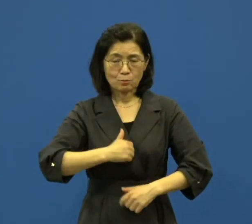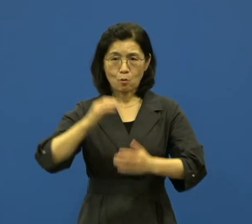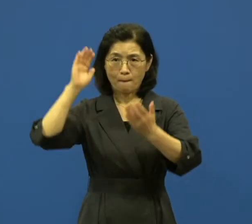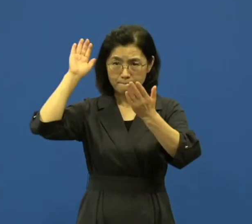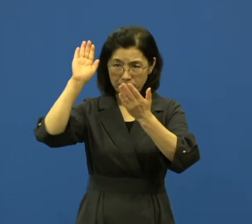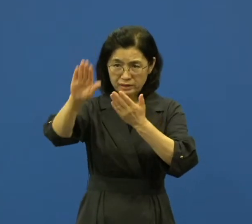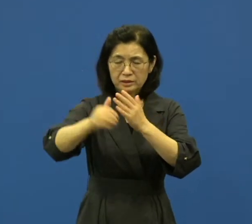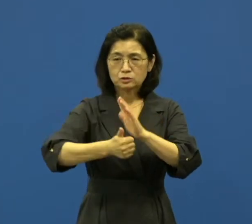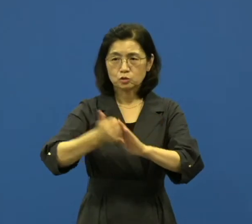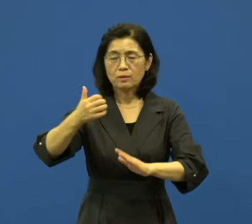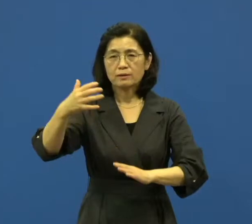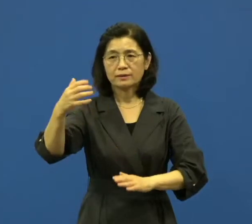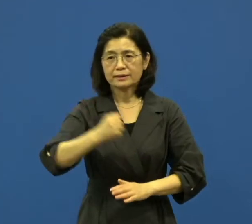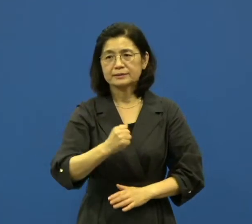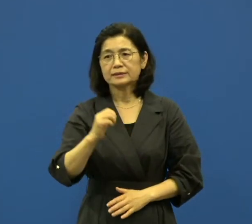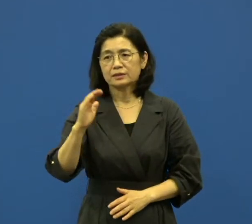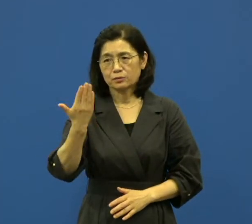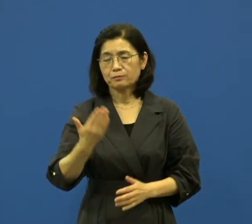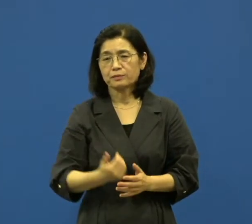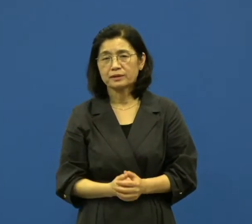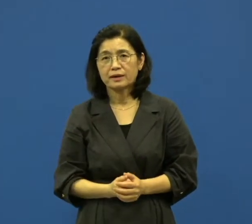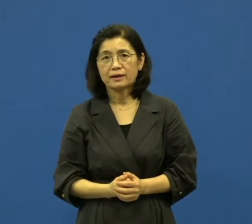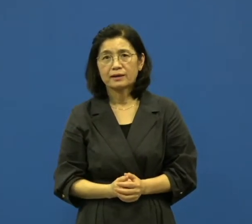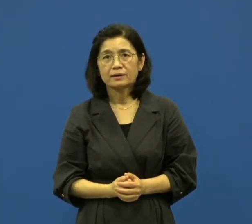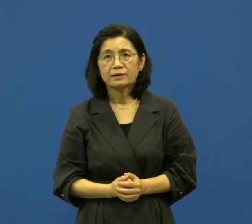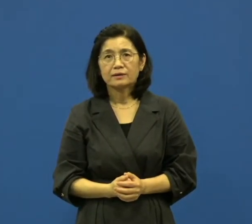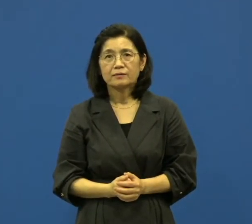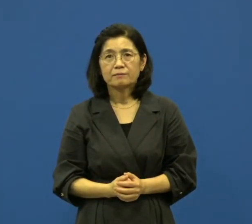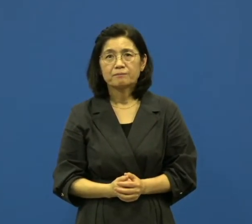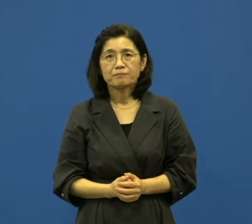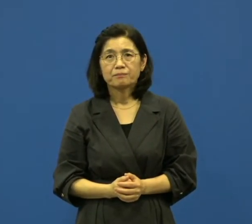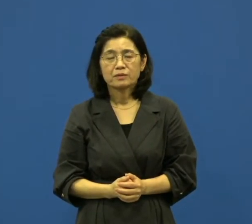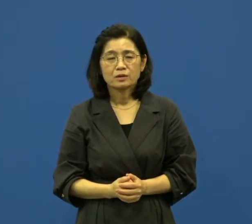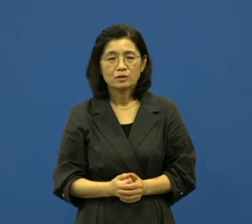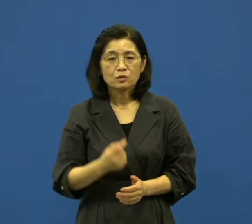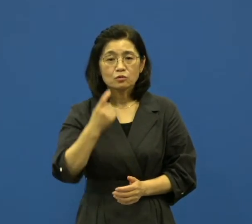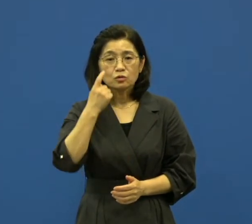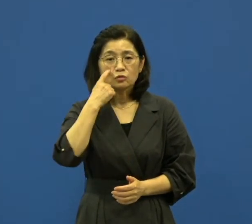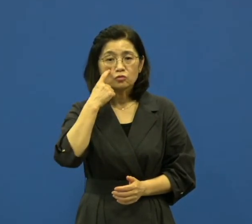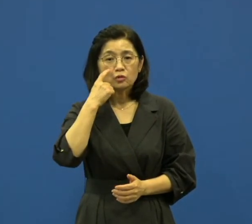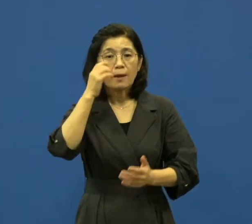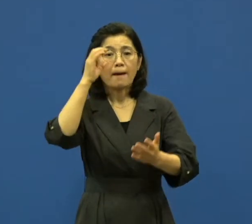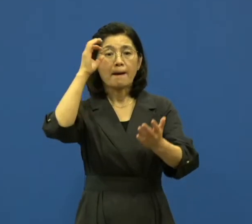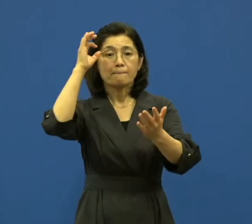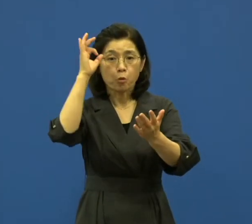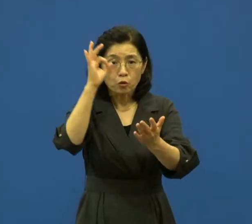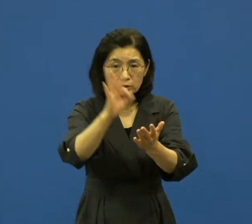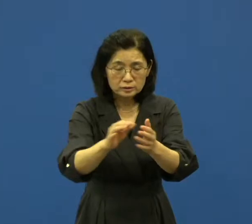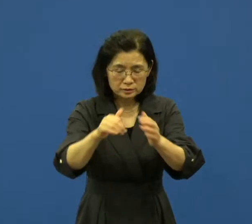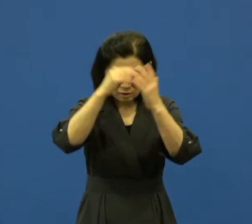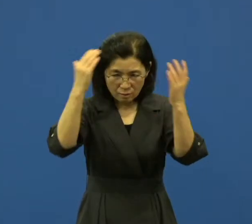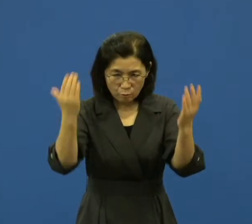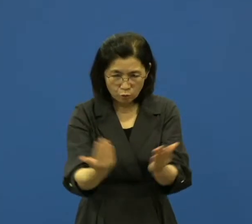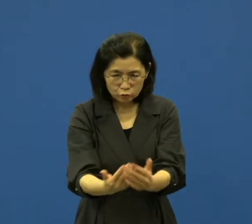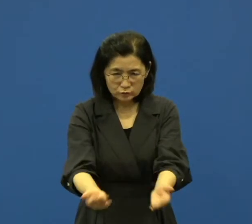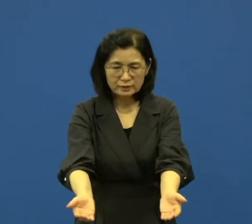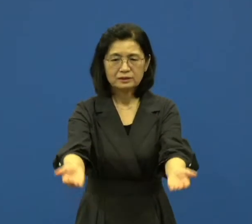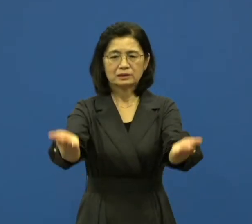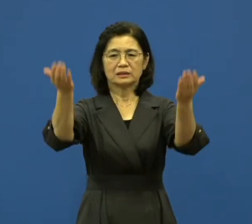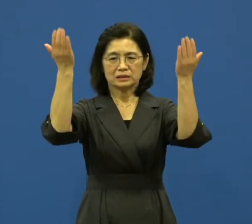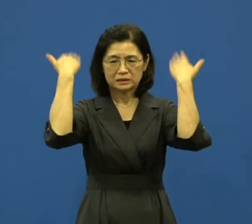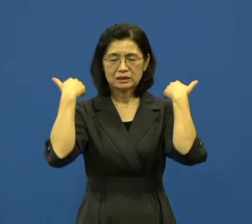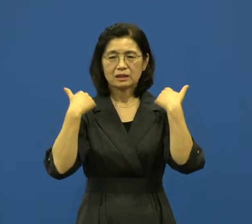우리가 미래의 모든 것을 거는 이유는 뭘까요? 결국 이 우리의 눈에 보이는 것은 다 사라지고 마는 것이고, 보이는 것은 잠깐이에요.